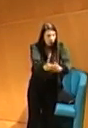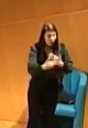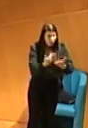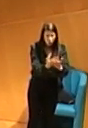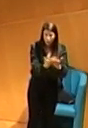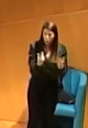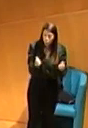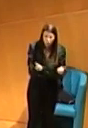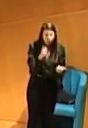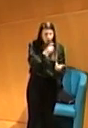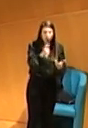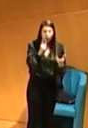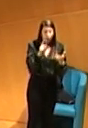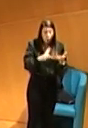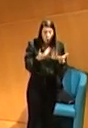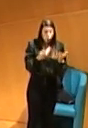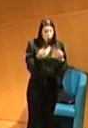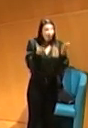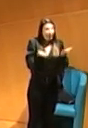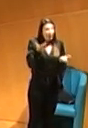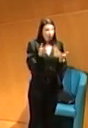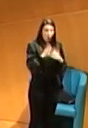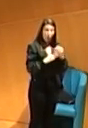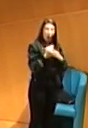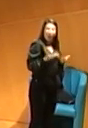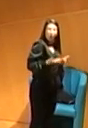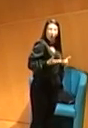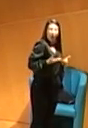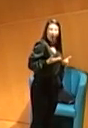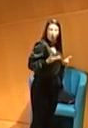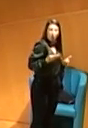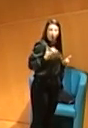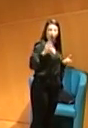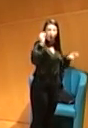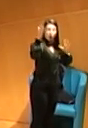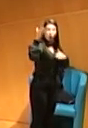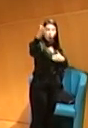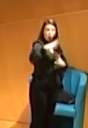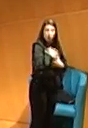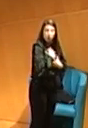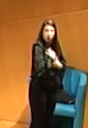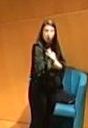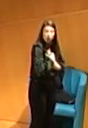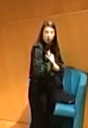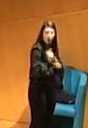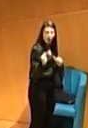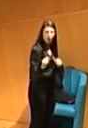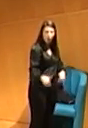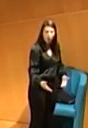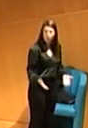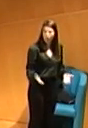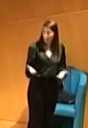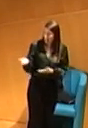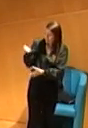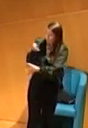un équilibre à trouver entre le bonheur actuel et un peu l'anxiété à venir. Et dans tous les aspects que vous avez pu